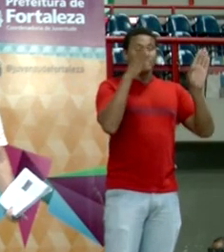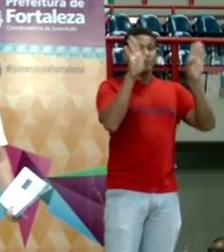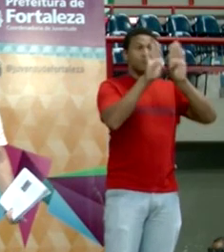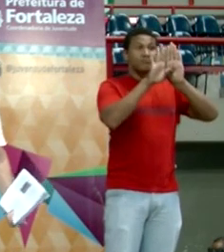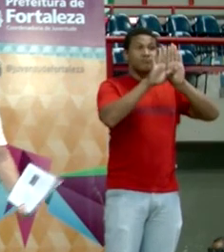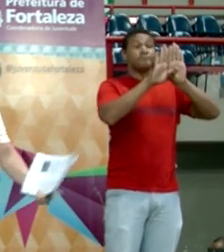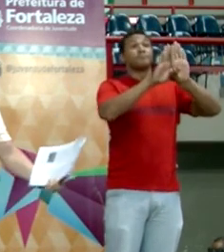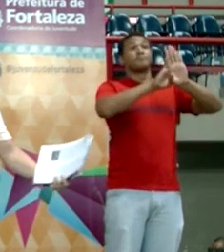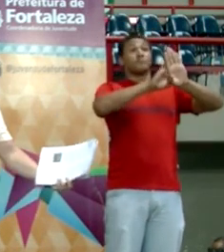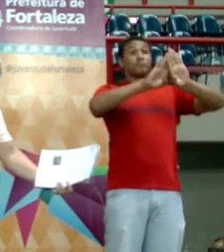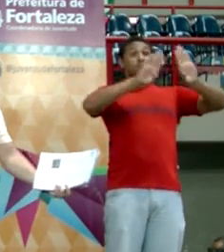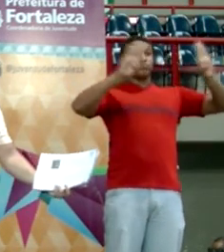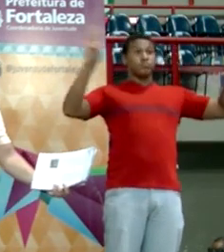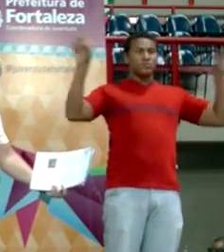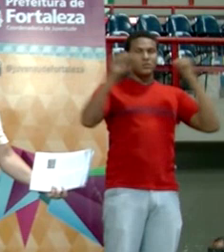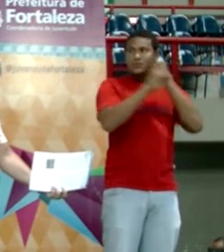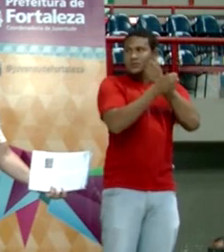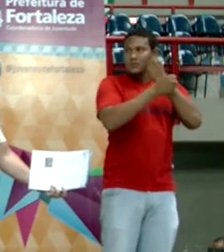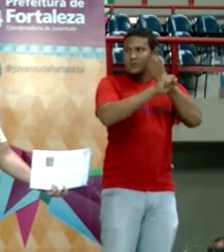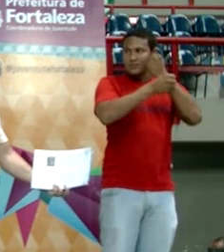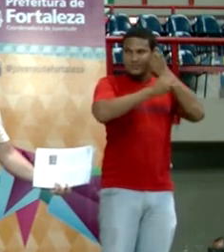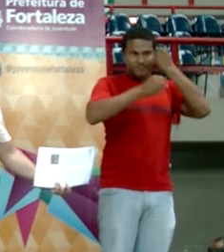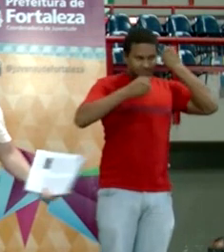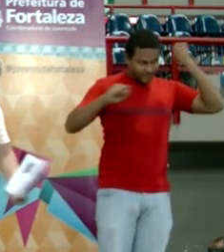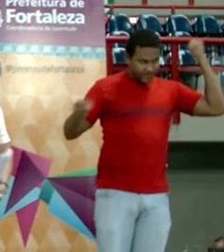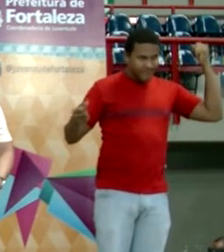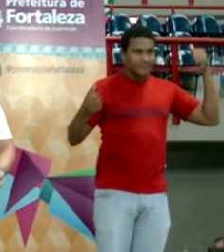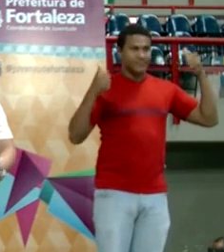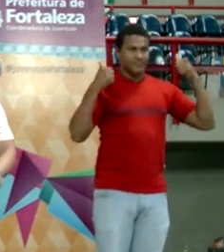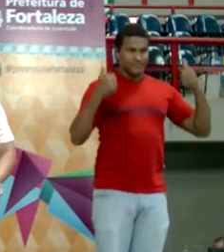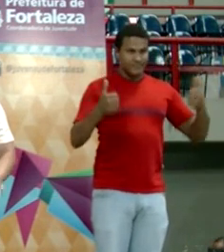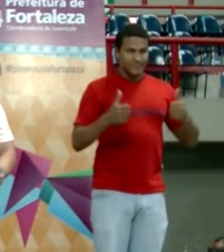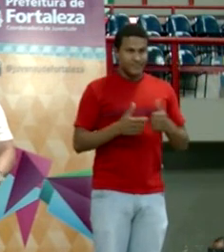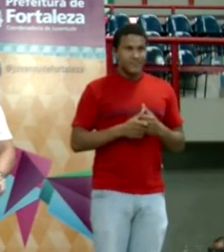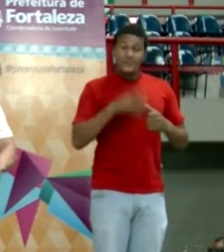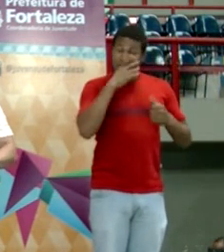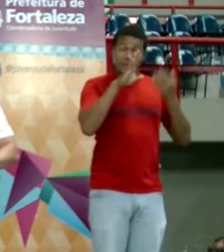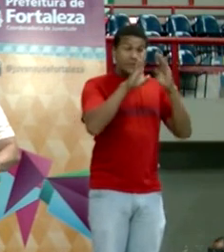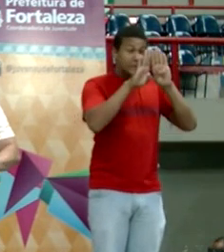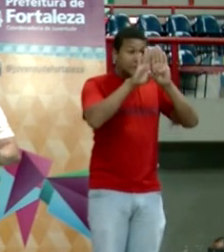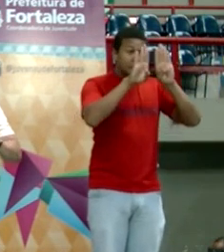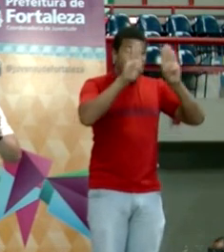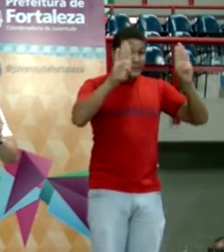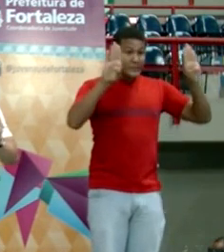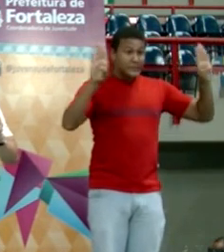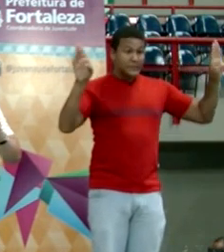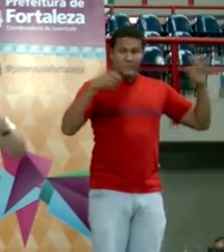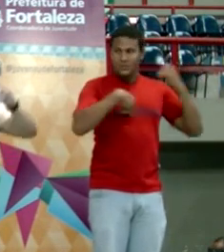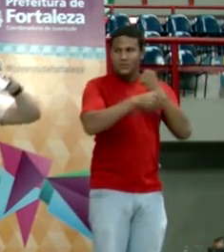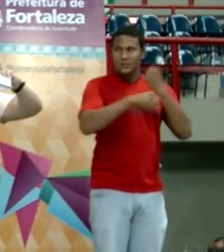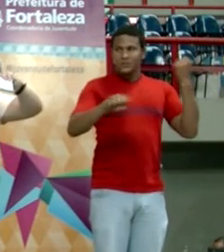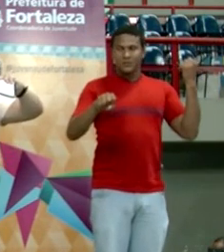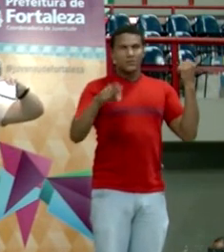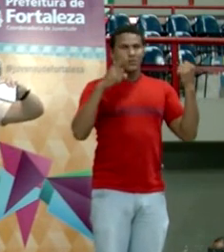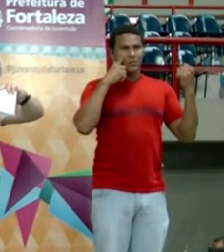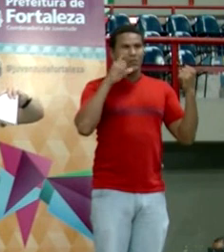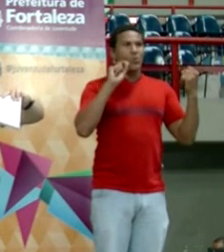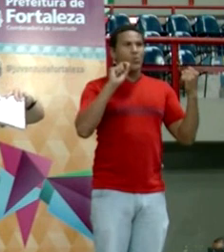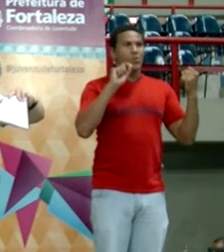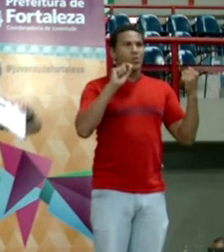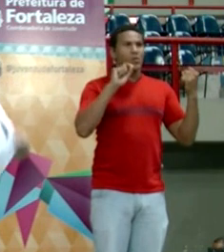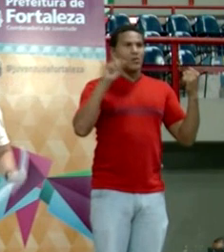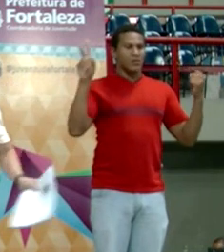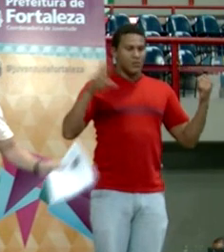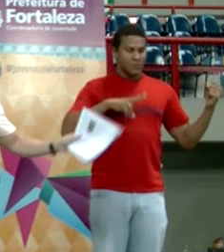grandão. Bem grandão. Tão grandão que eu não vou mostrar o muro assim. Eu vou mostrar um muro